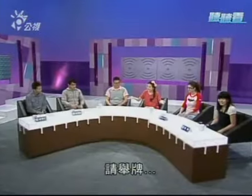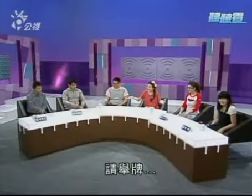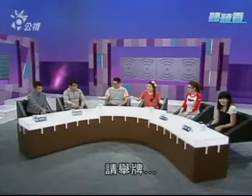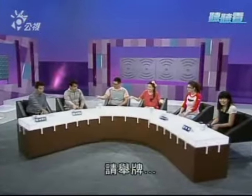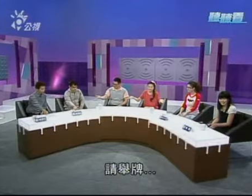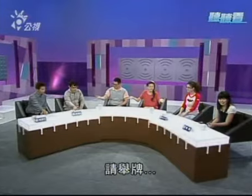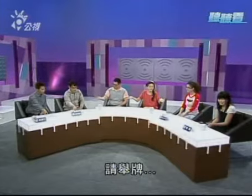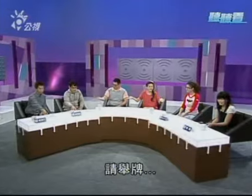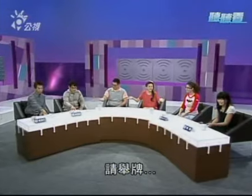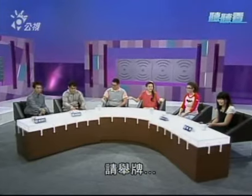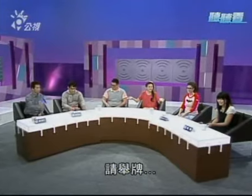举牌